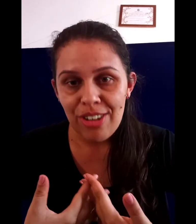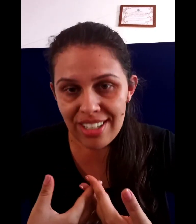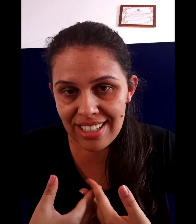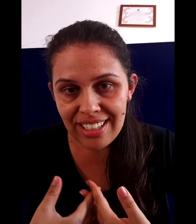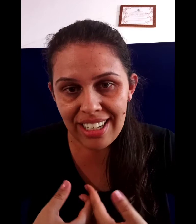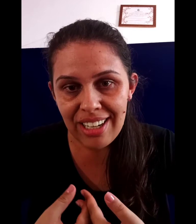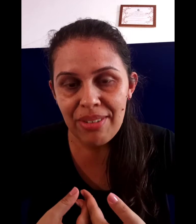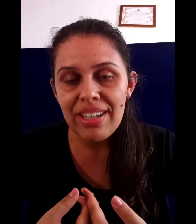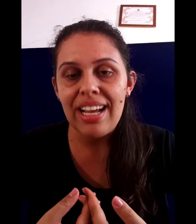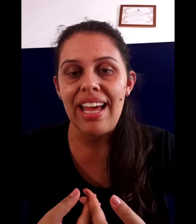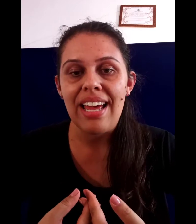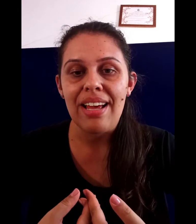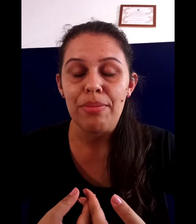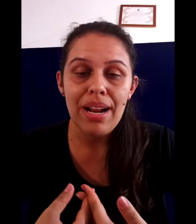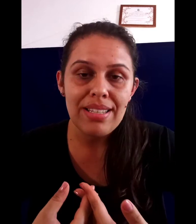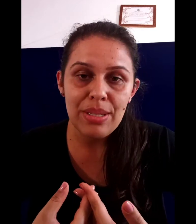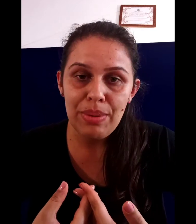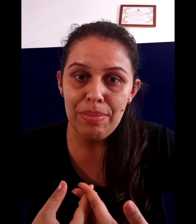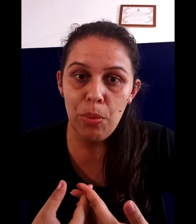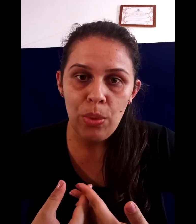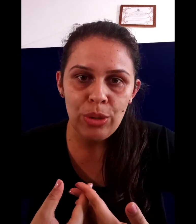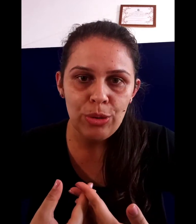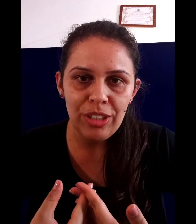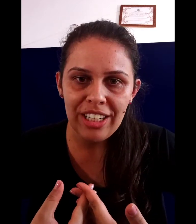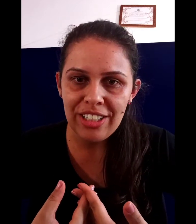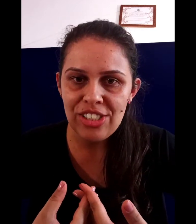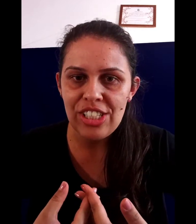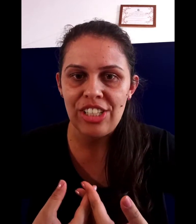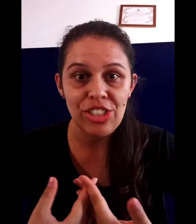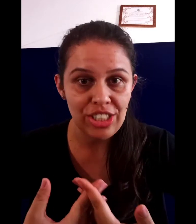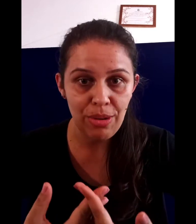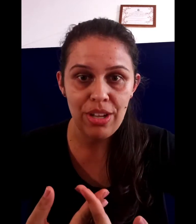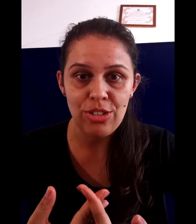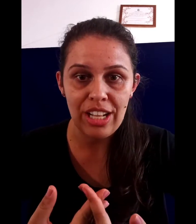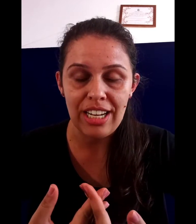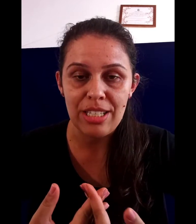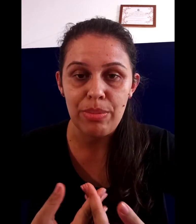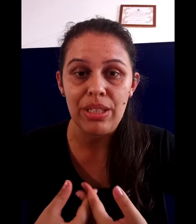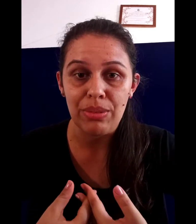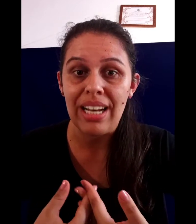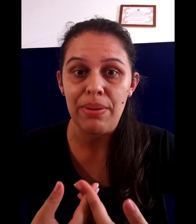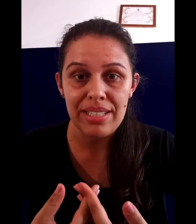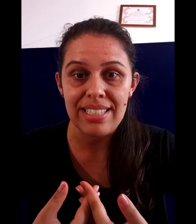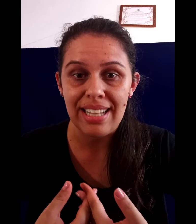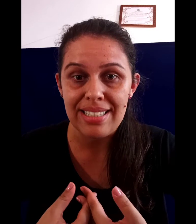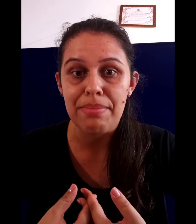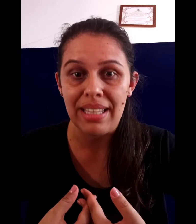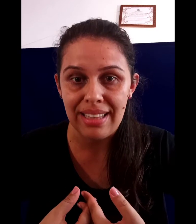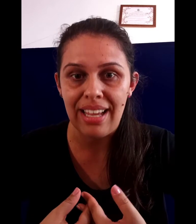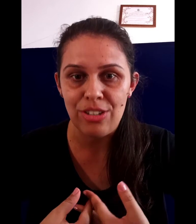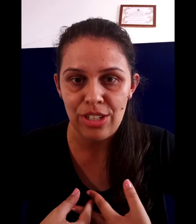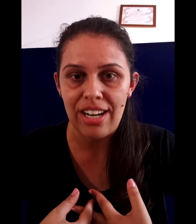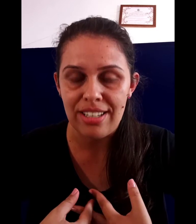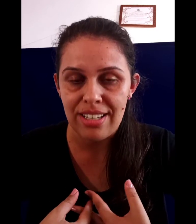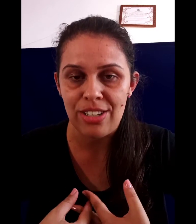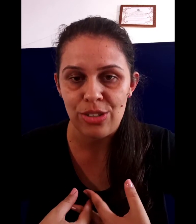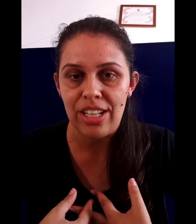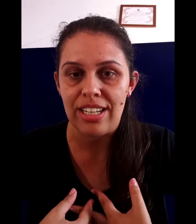nossa língua, o Brasil é muito grande, a gente tem um regionalismo, então na língua de sinais também tem